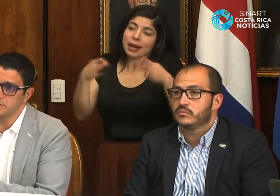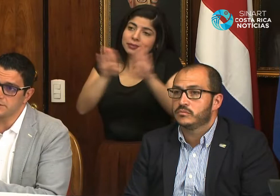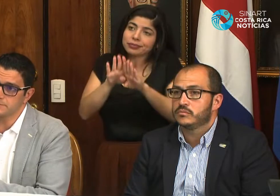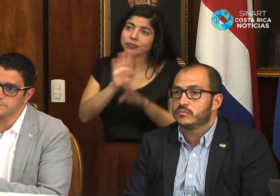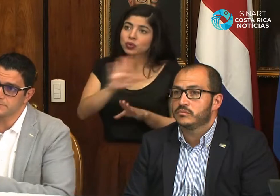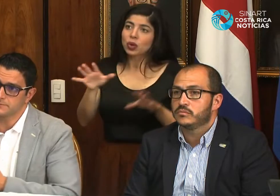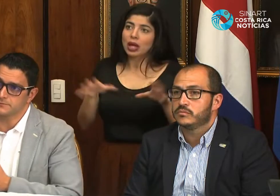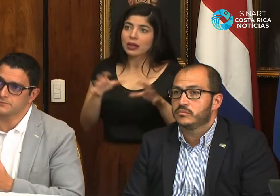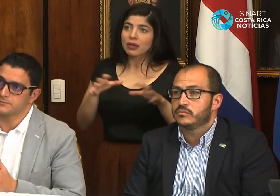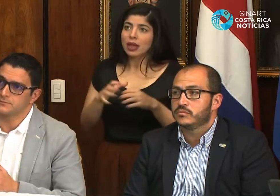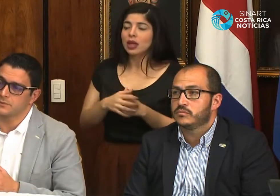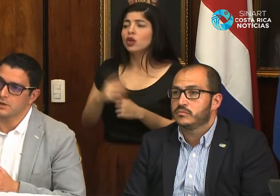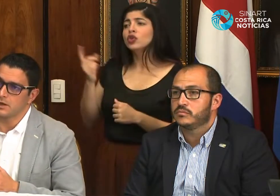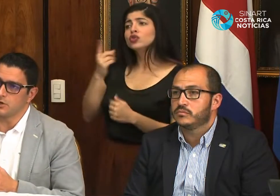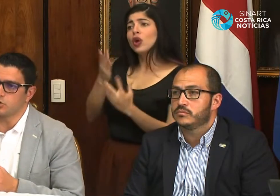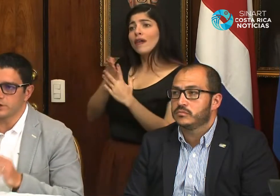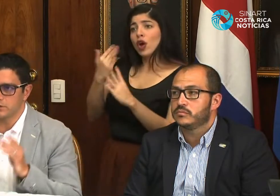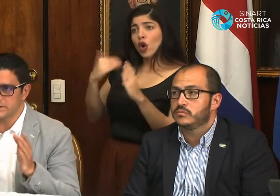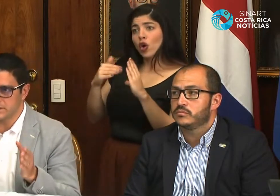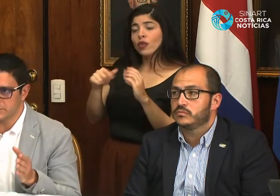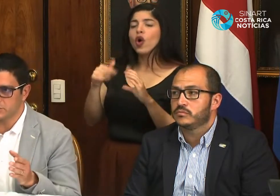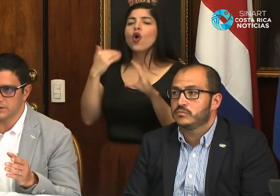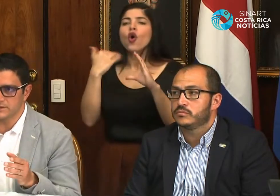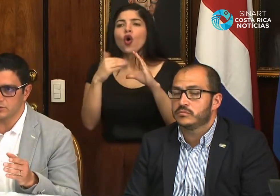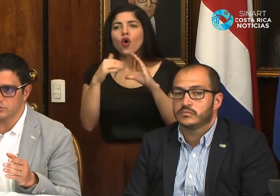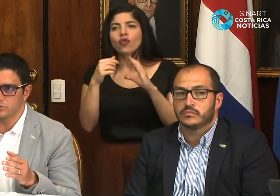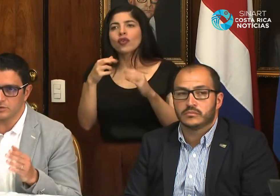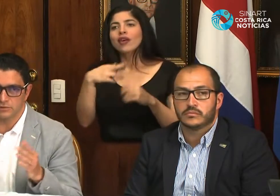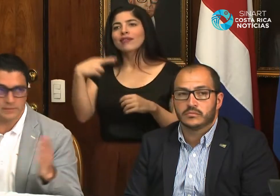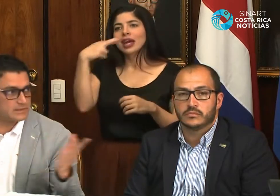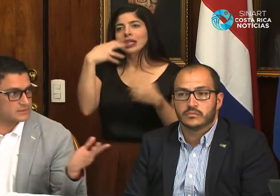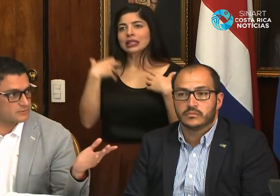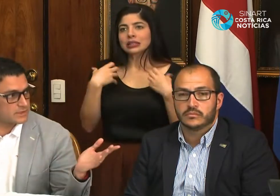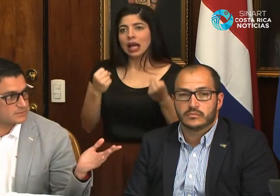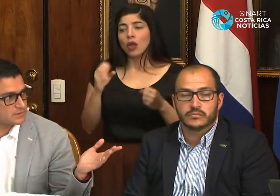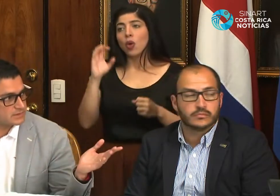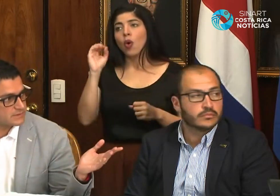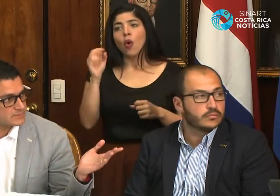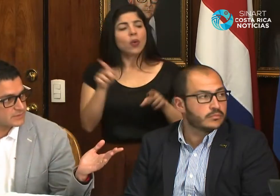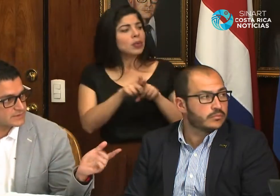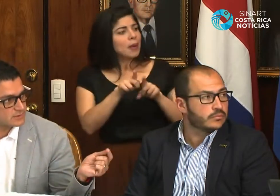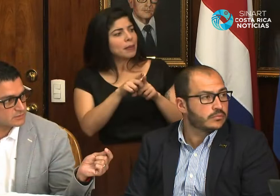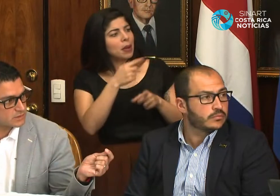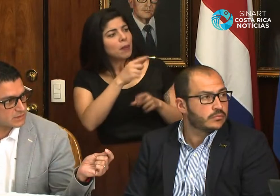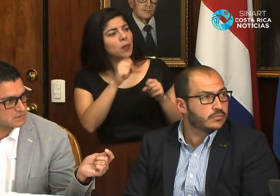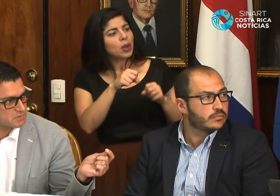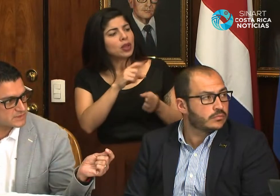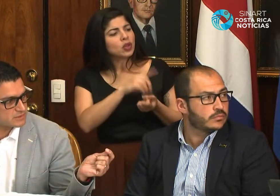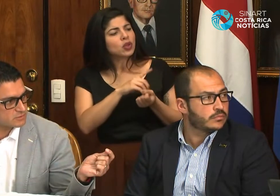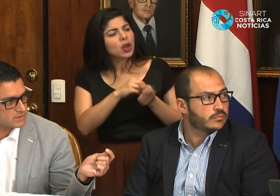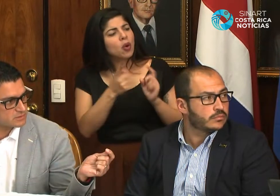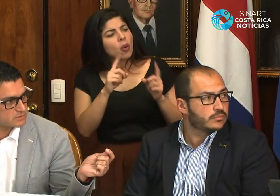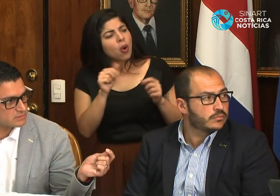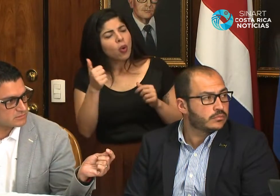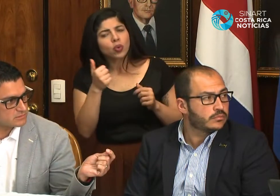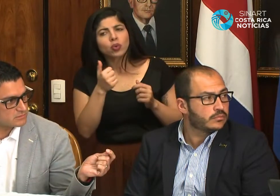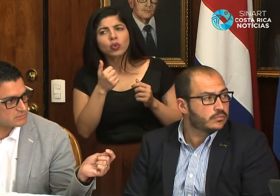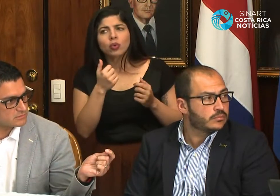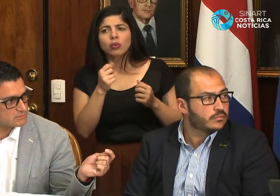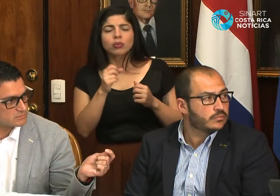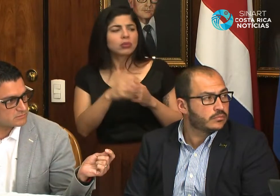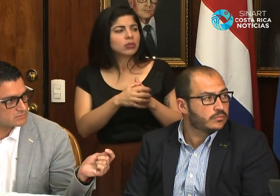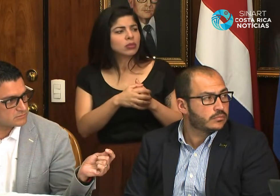suspender la actividad. ¿Y solo el correo? El correo, las salas rectoras de salud, o eventualmente si no fuera disponible, también se puede hacer, doctora. ¿Cuál sería otro medio? Sería el